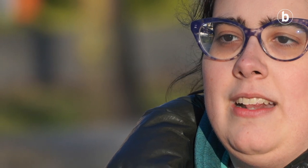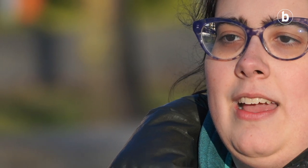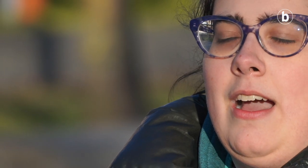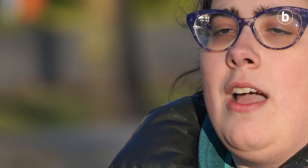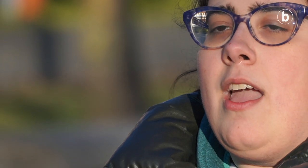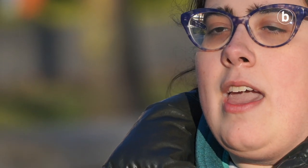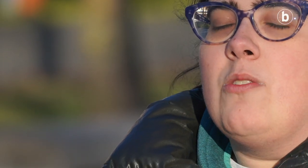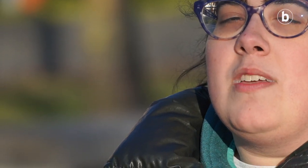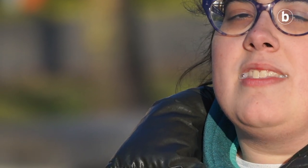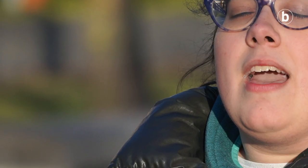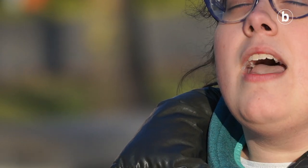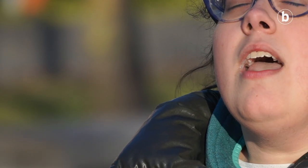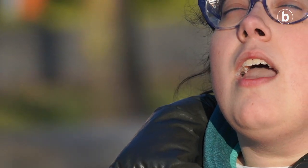aksesibilitatea edukitzea,